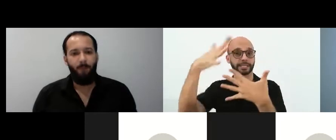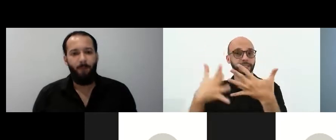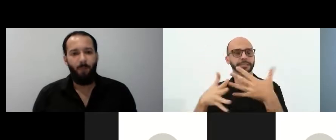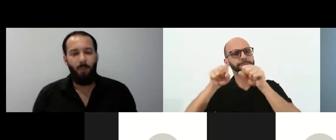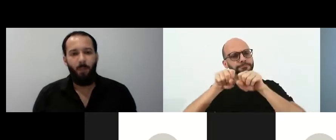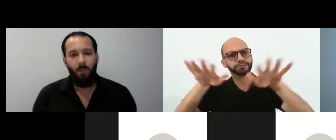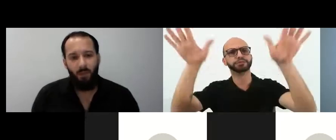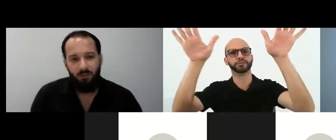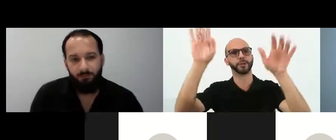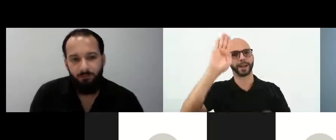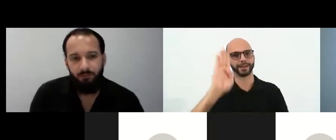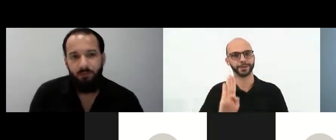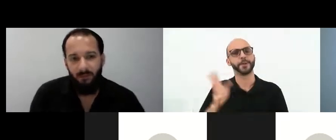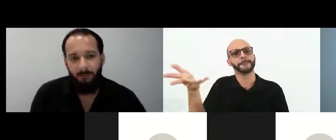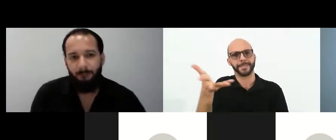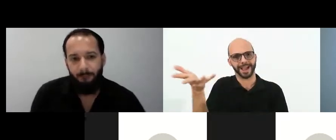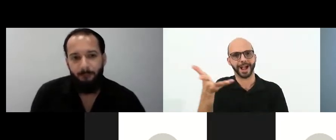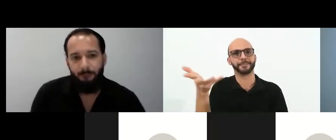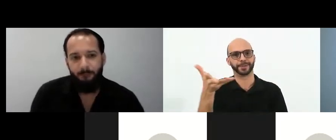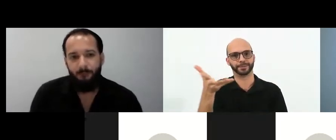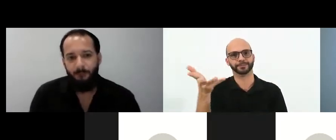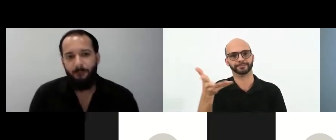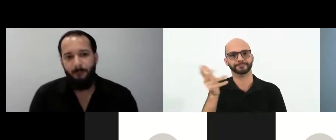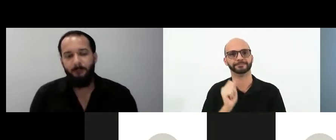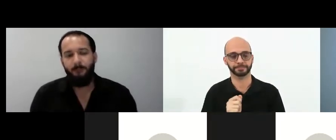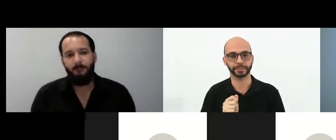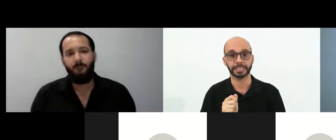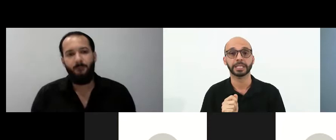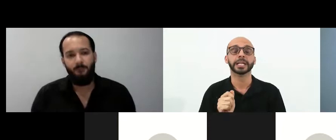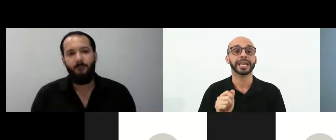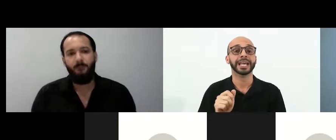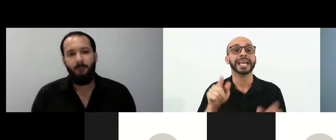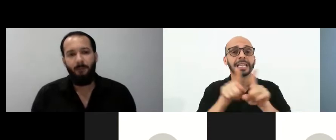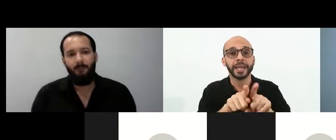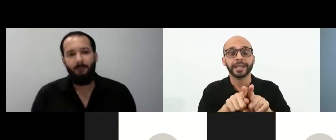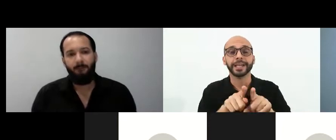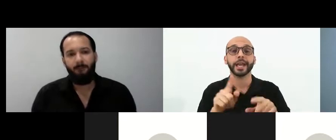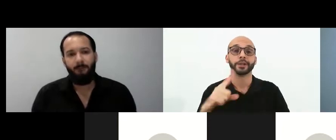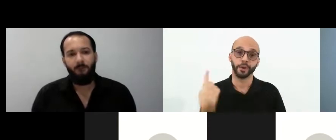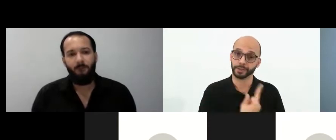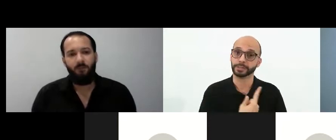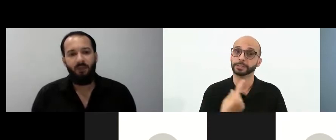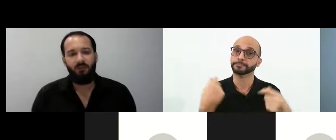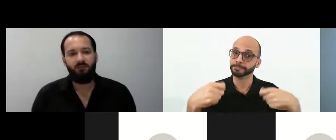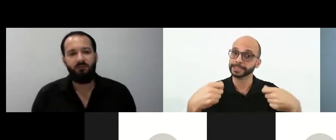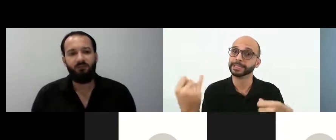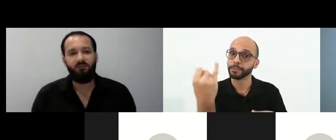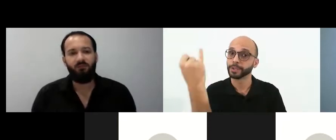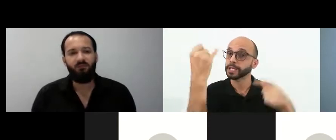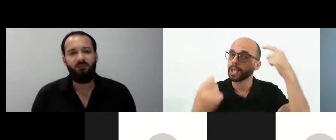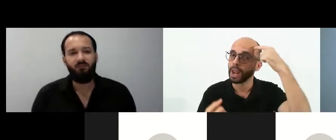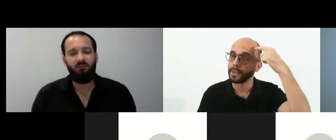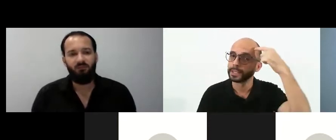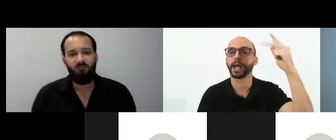faz o quê? Fazer a língua de sinais, a difusão da língua de sinais. Então, isso é mais rápido. E também